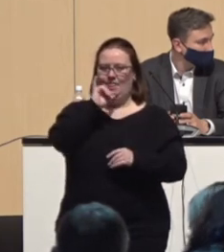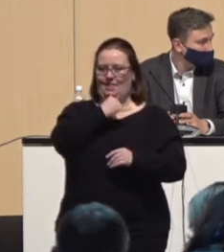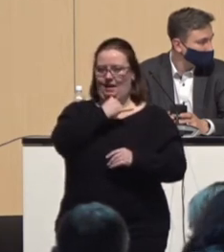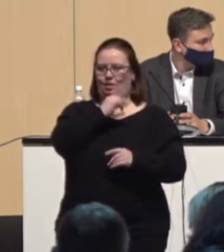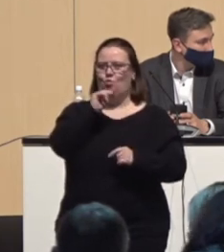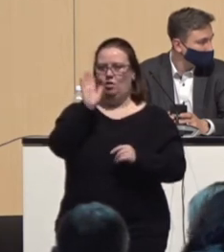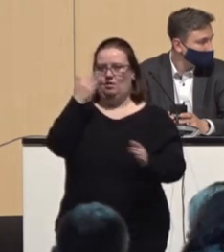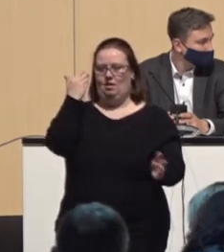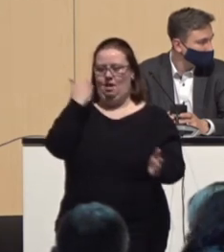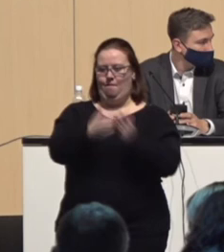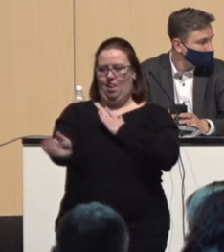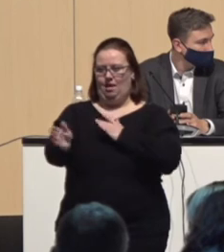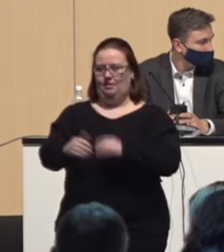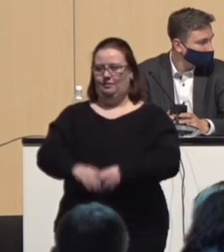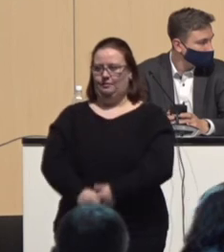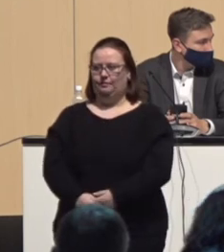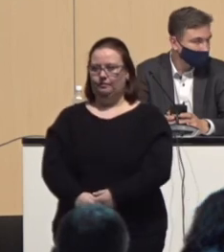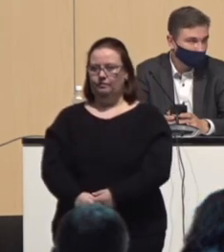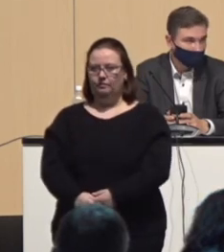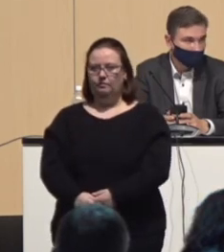Nein-Stimmen und damit ist es abgelehnt.